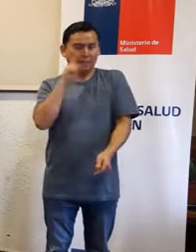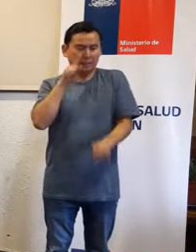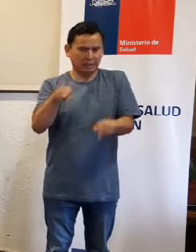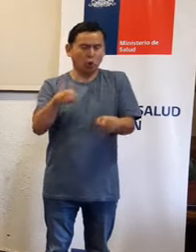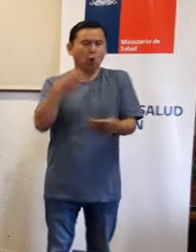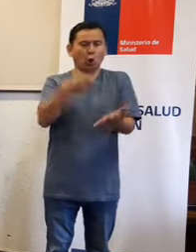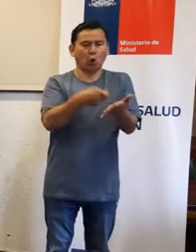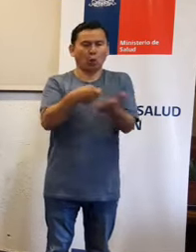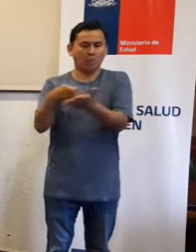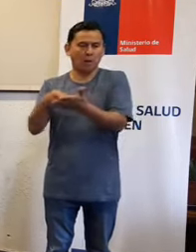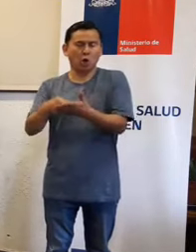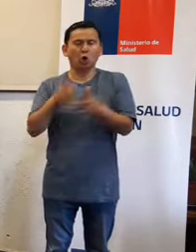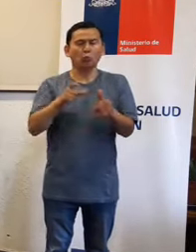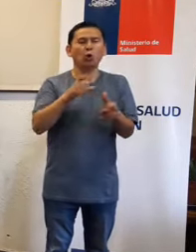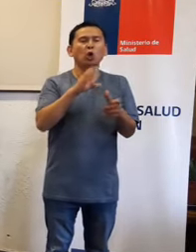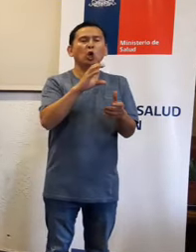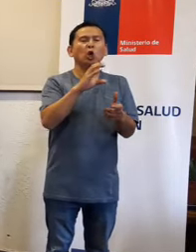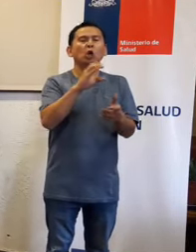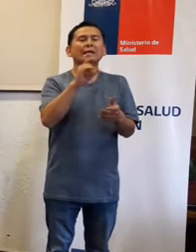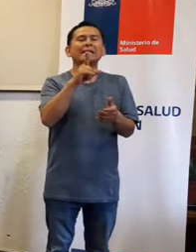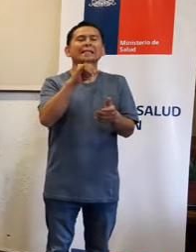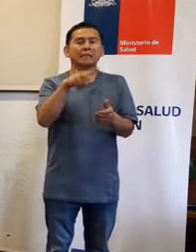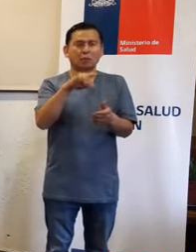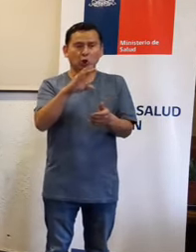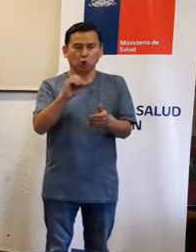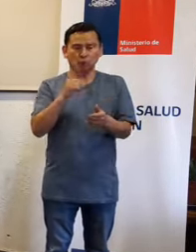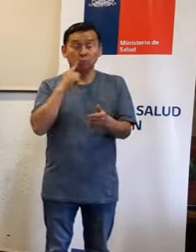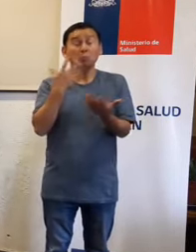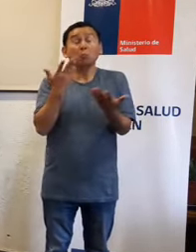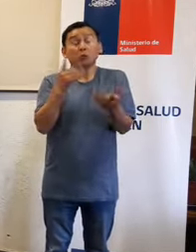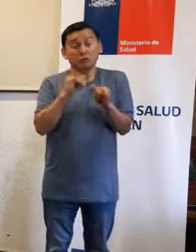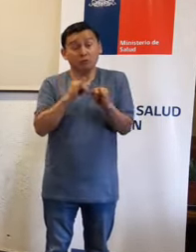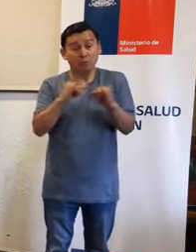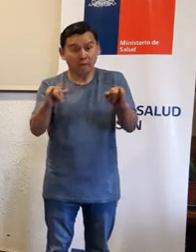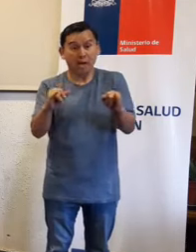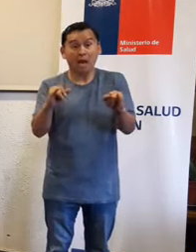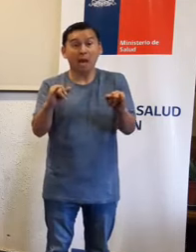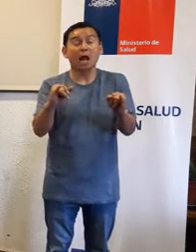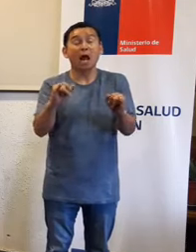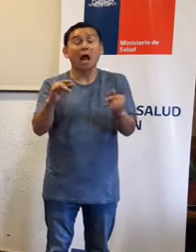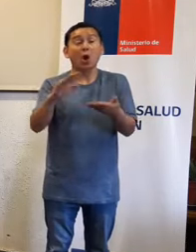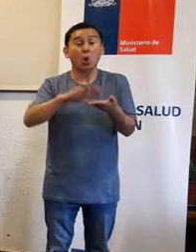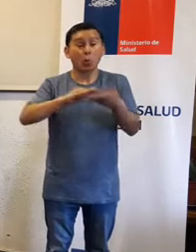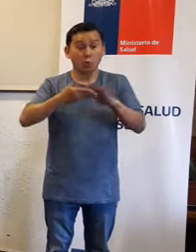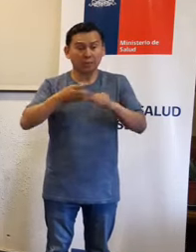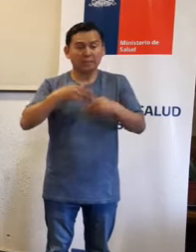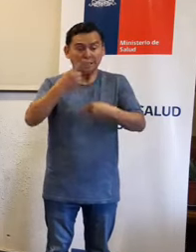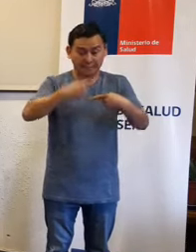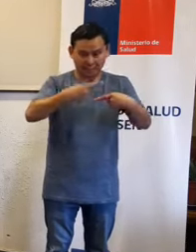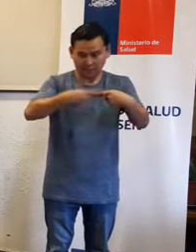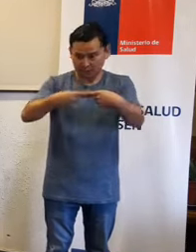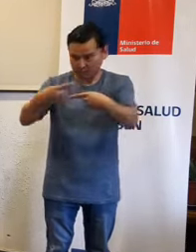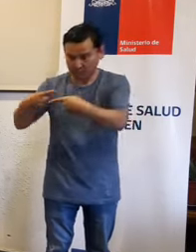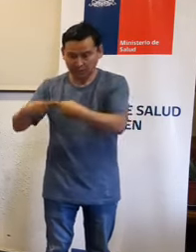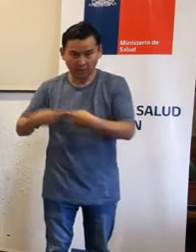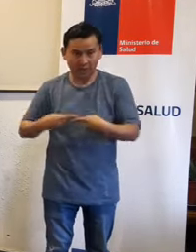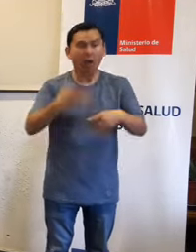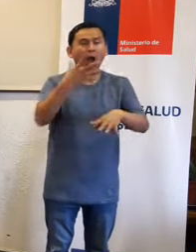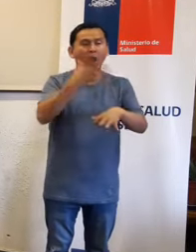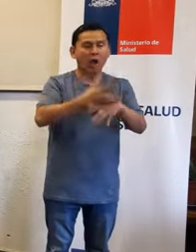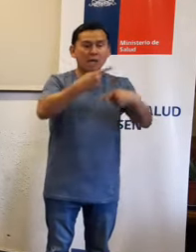insumos comprados como insumos clínicos por lo tanto lo que podemos informar a la comunidad que de las 15 barreras sanitarias que tenemos